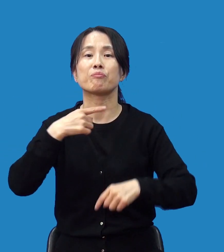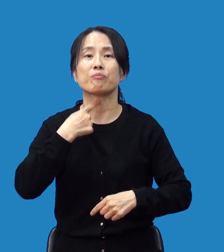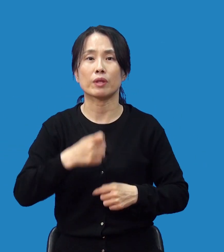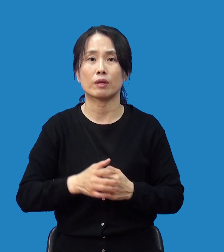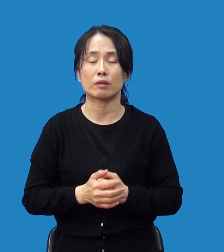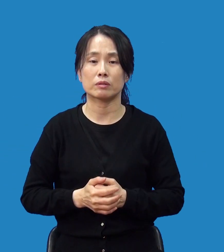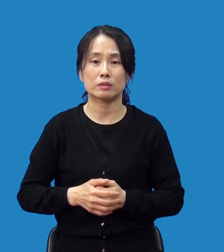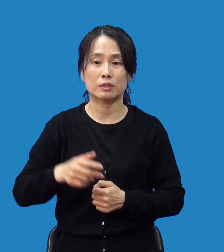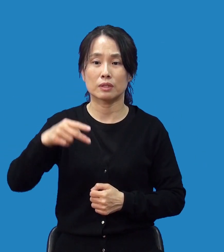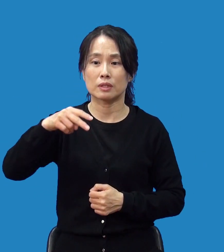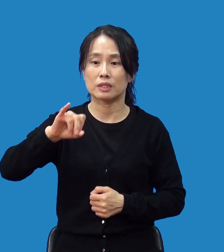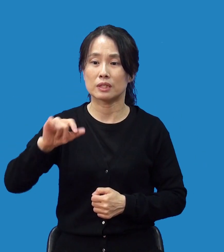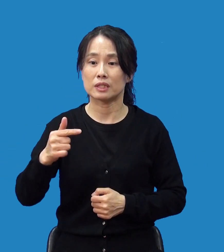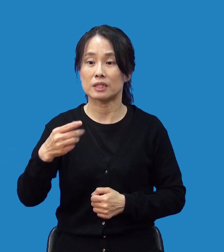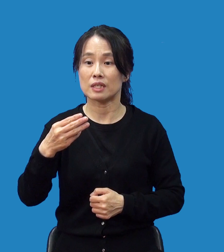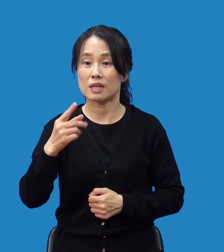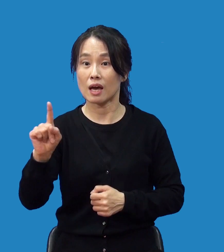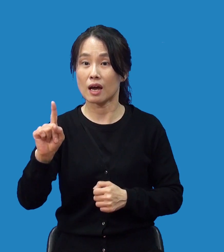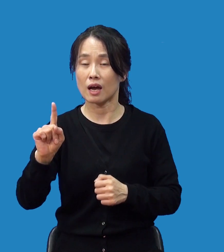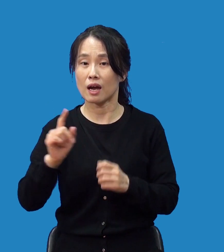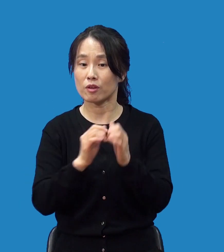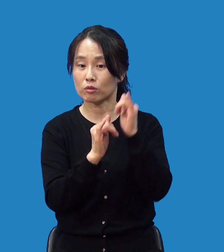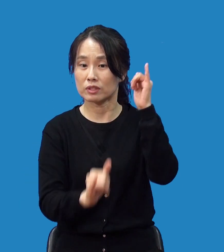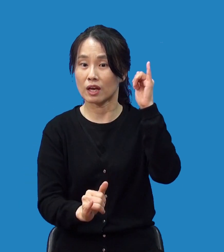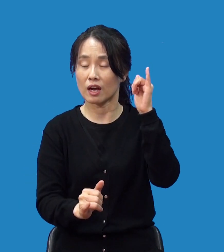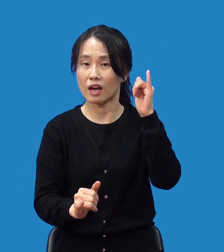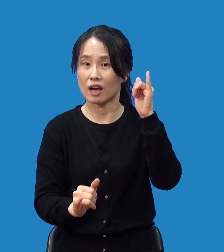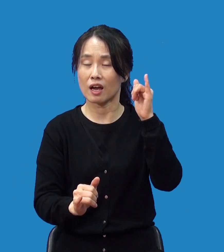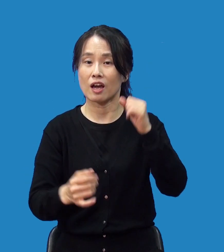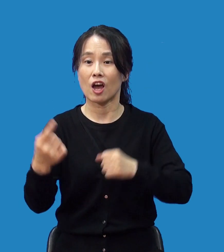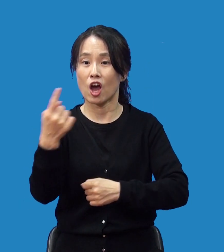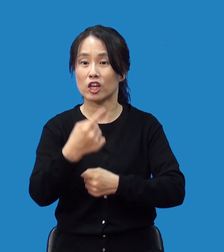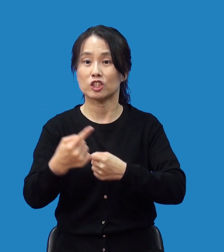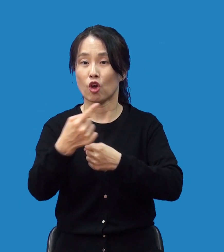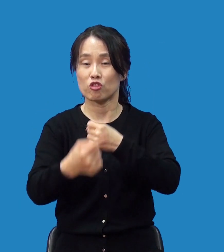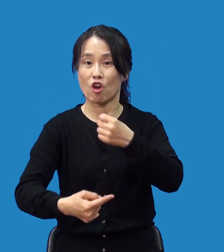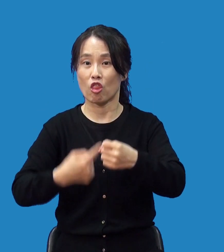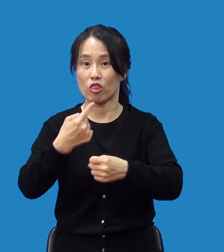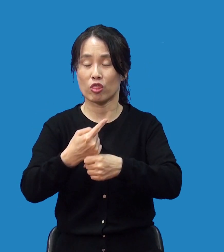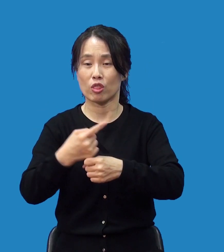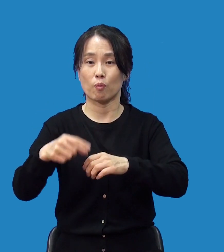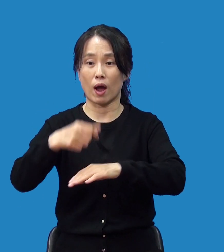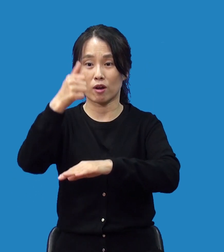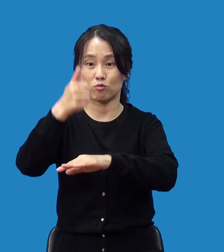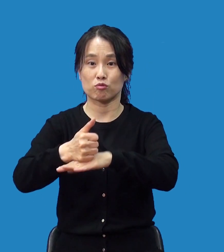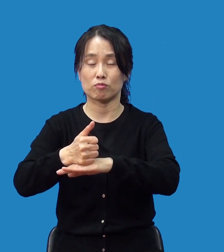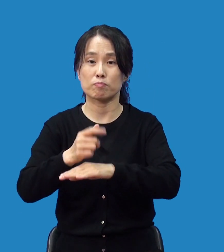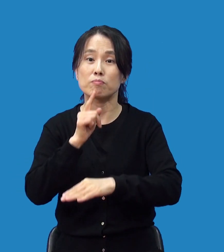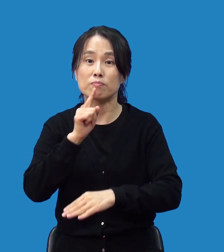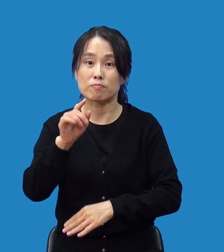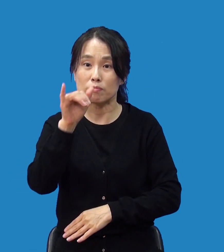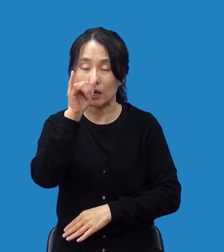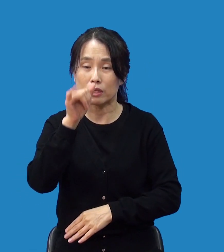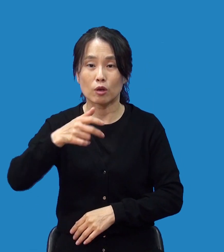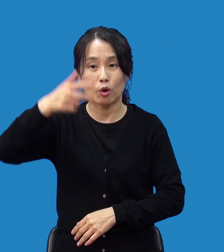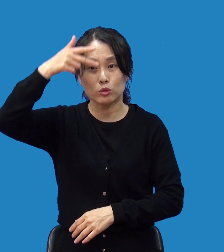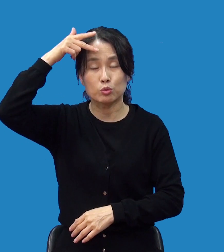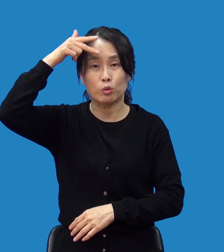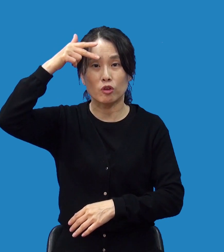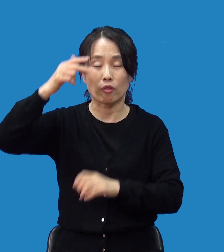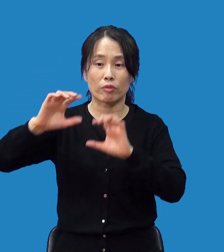우리나라 신라 역사가요 천년왕국이라 그러잖아요. 천년요. 예,